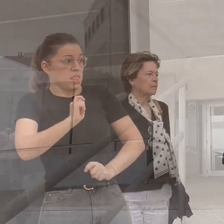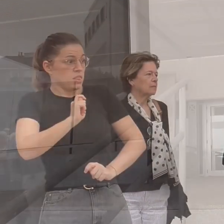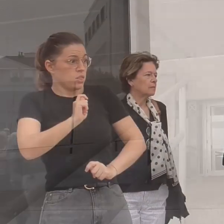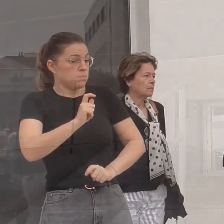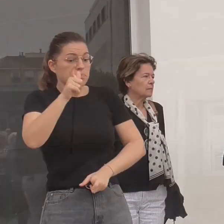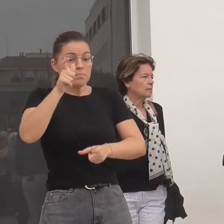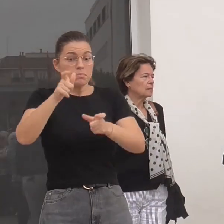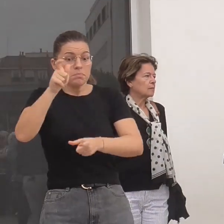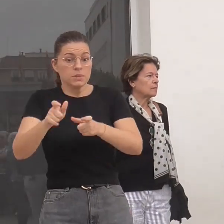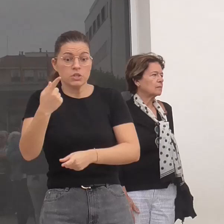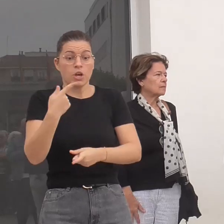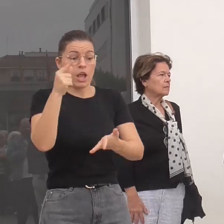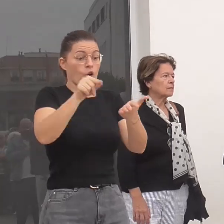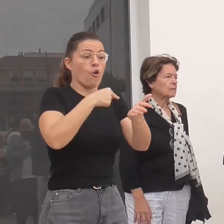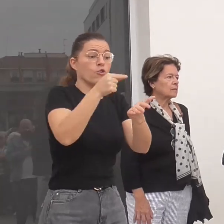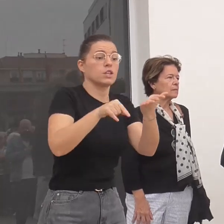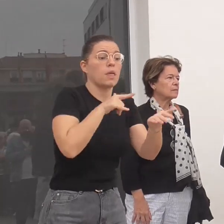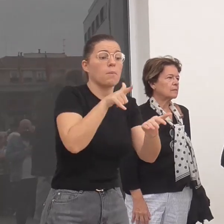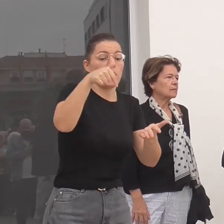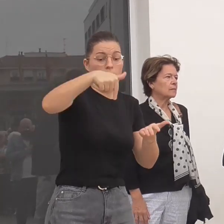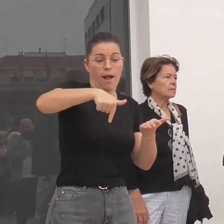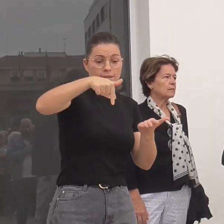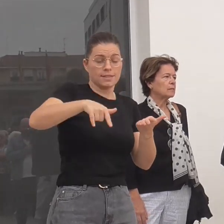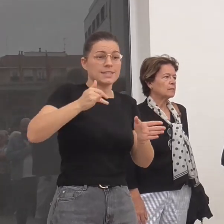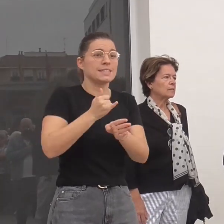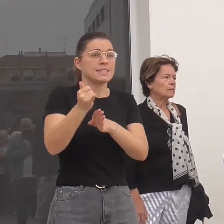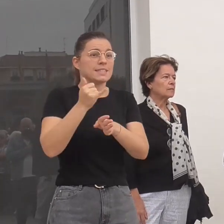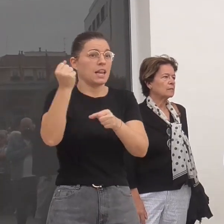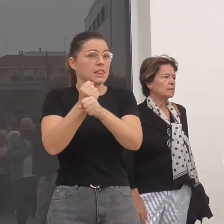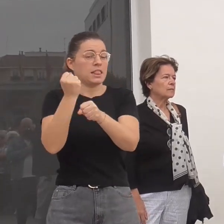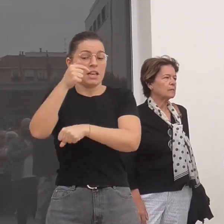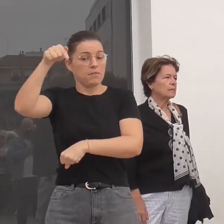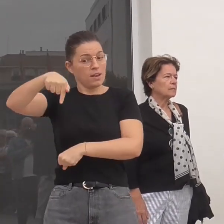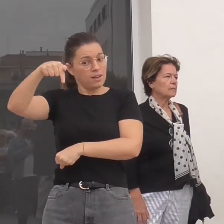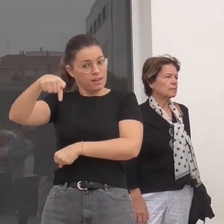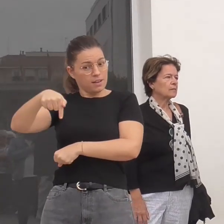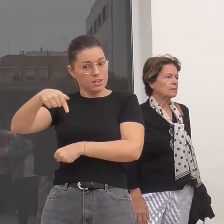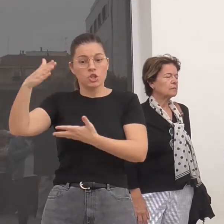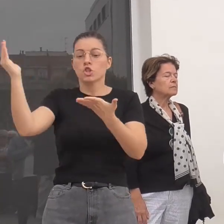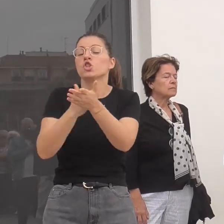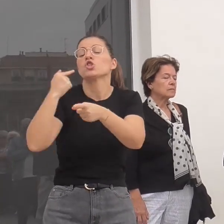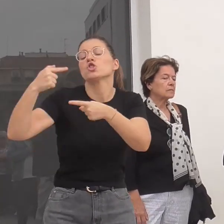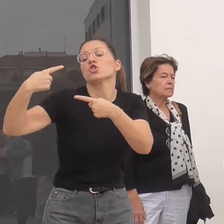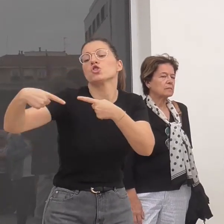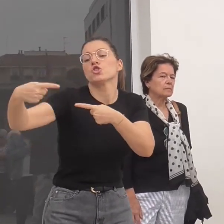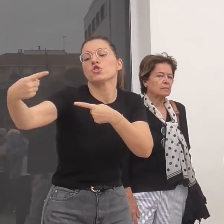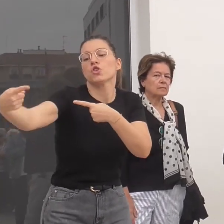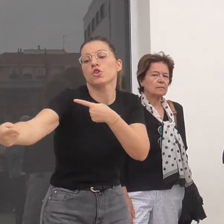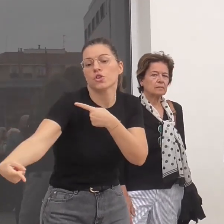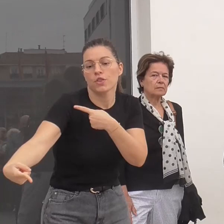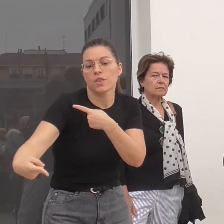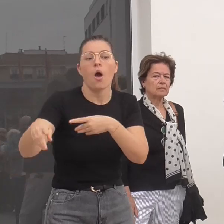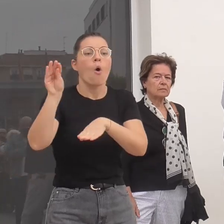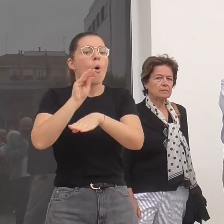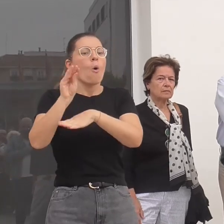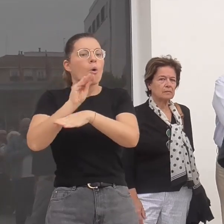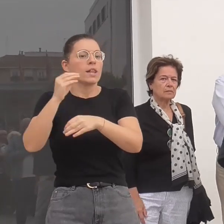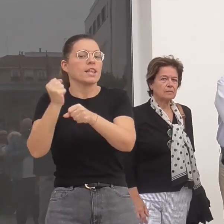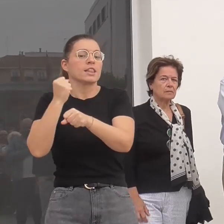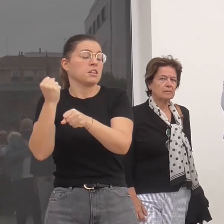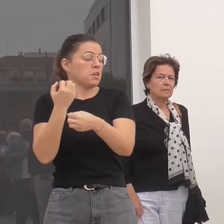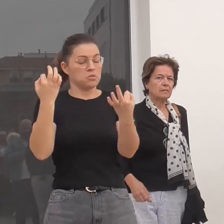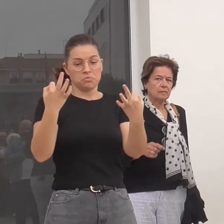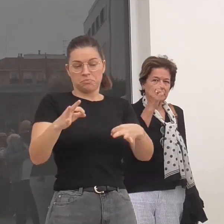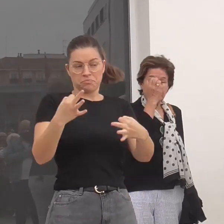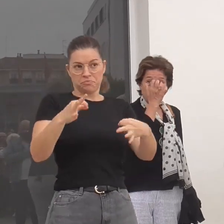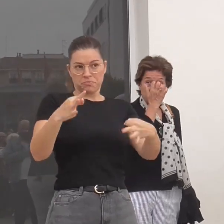las personas que, contratadas por el área, tendrían que estar trabajando aquí todos los días, cubriendo guardias y trabajando con